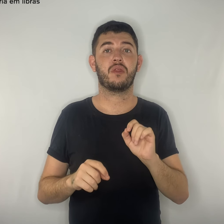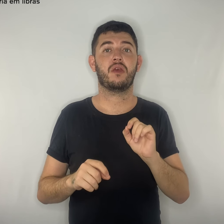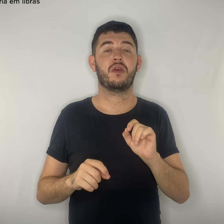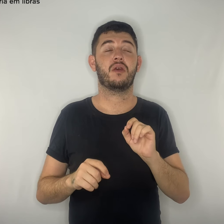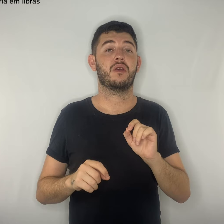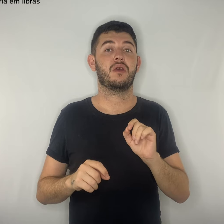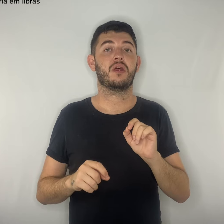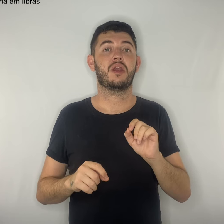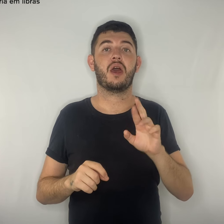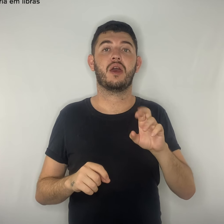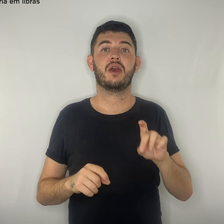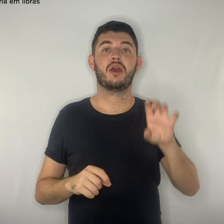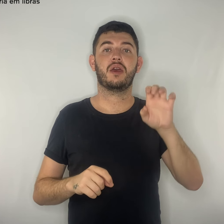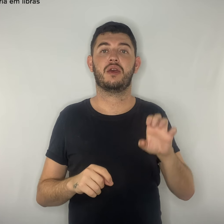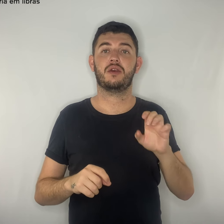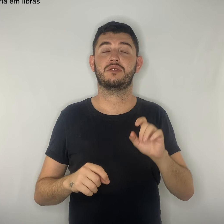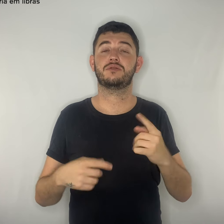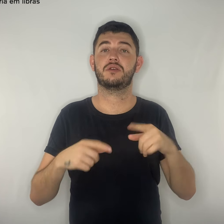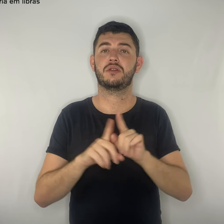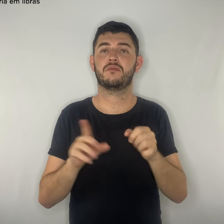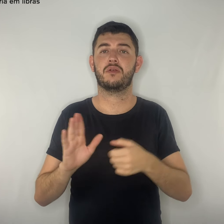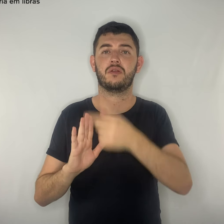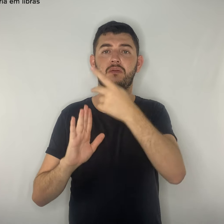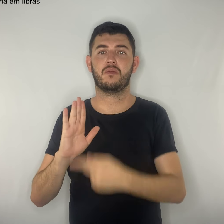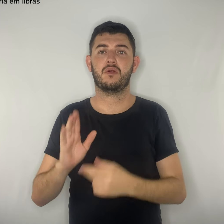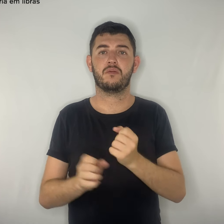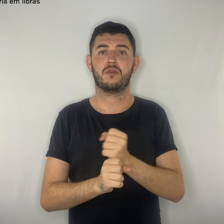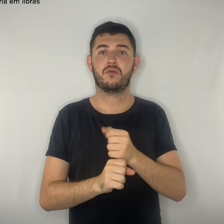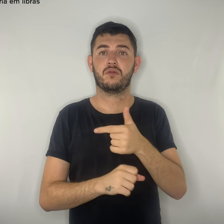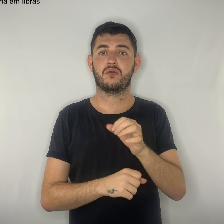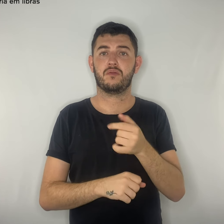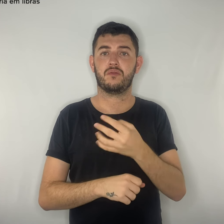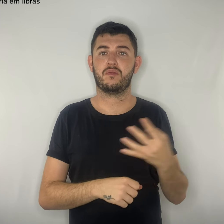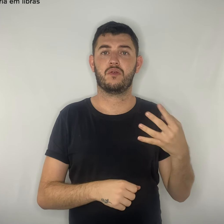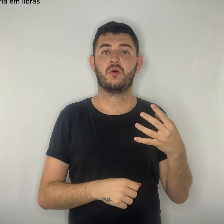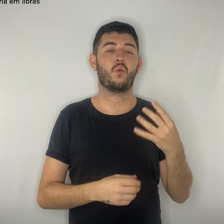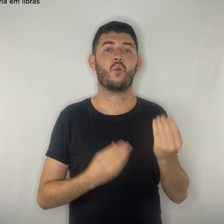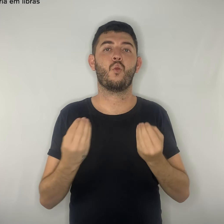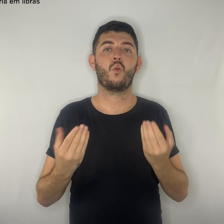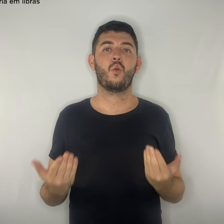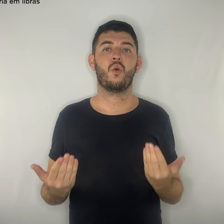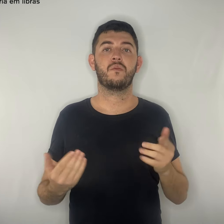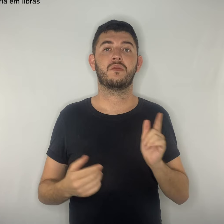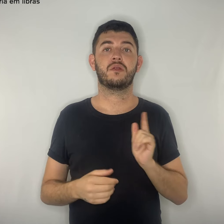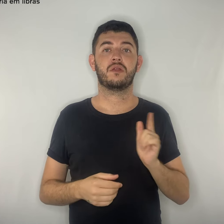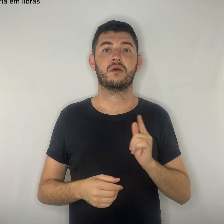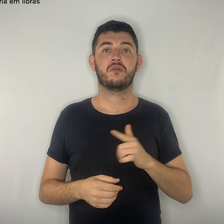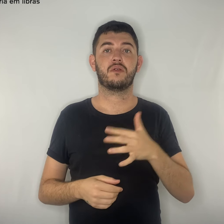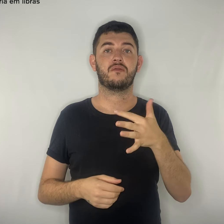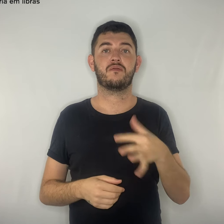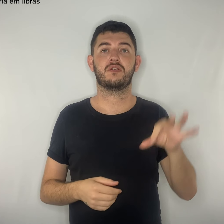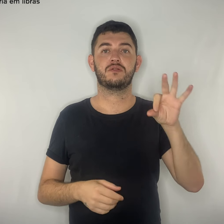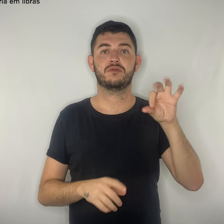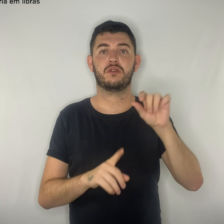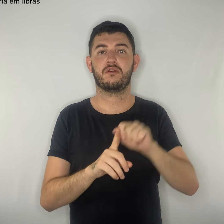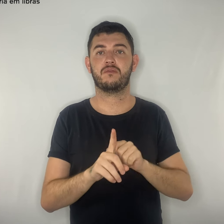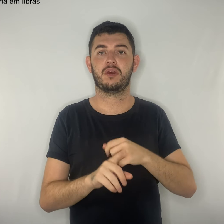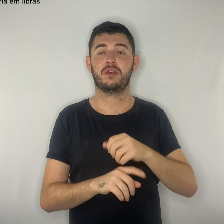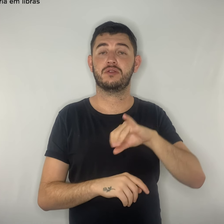programa carência zero 2024 será a partir de 29 de Janeiro de 2024